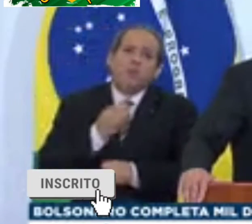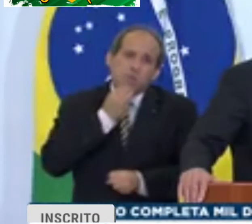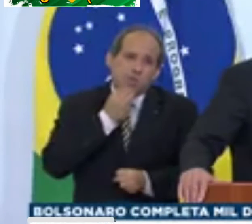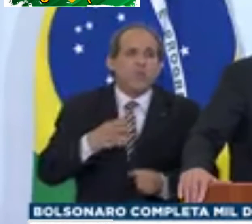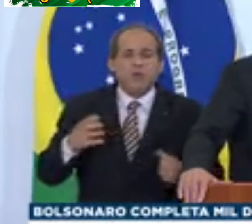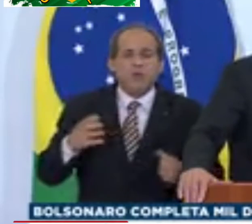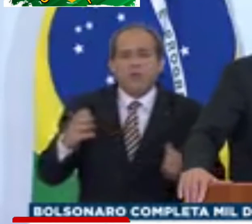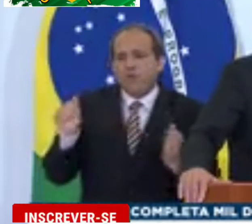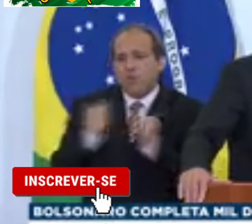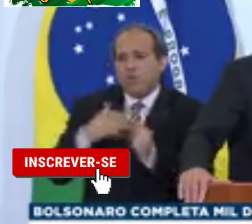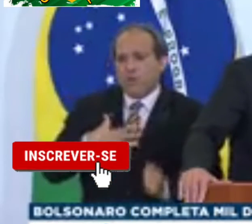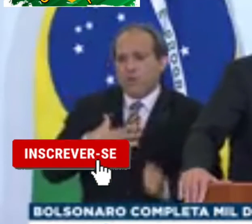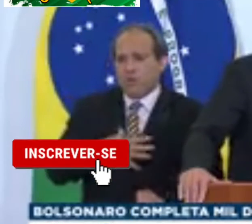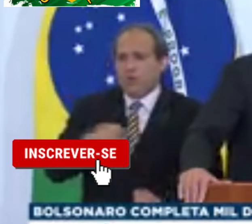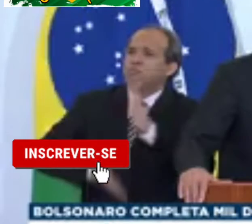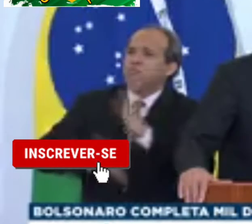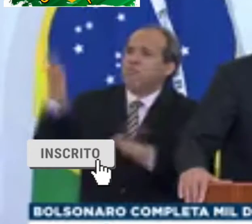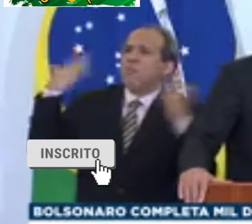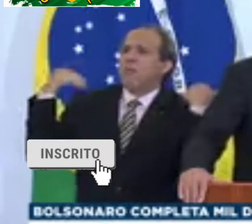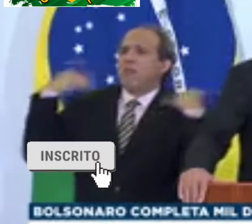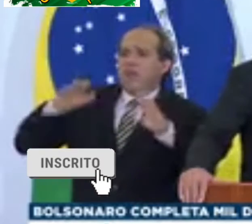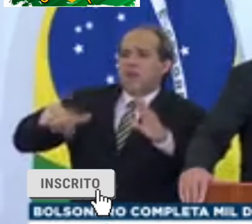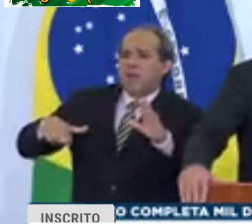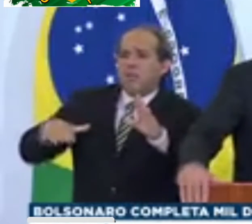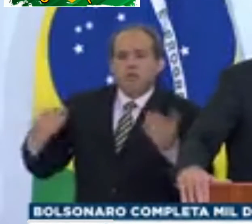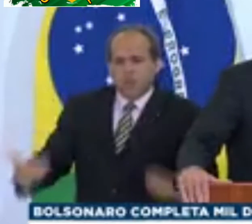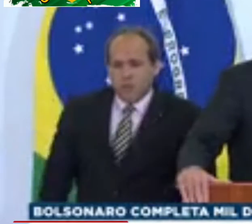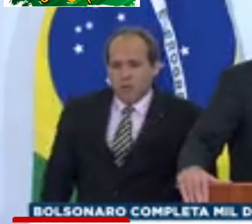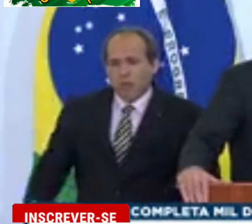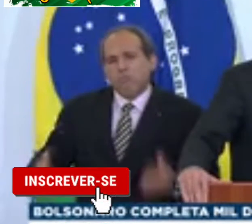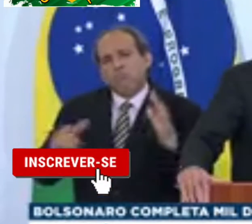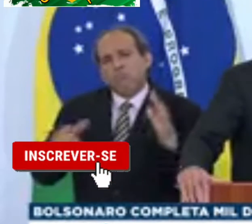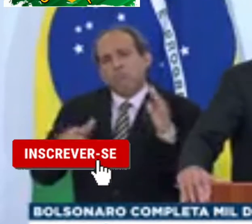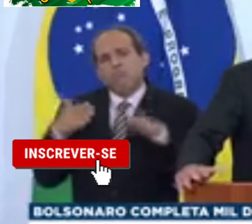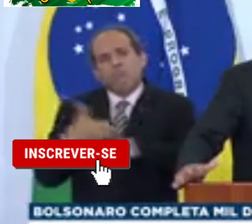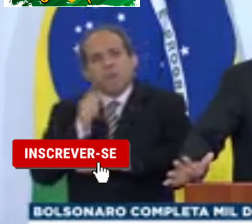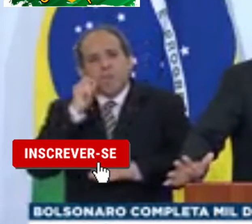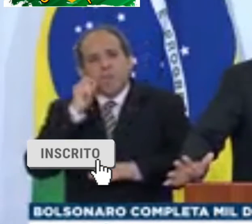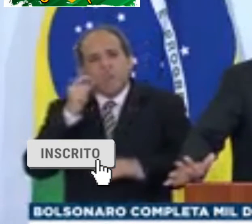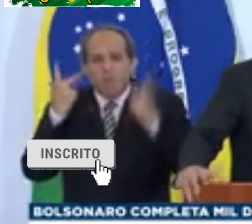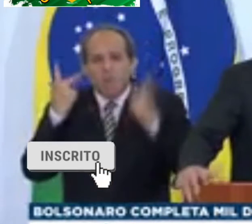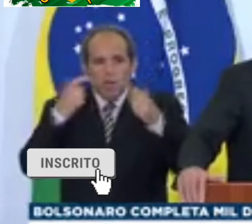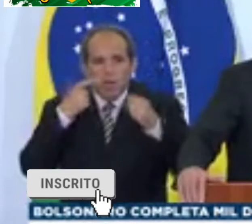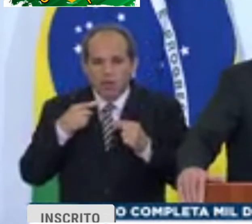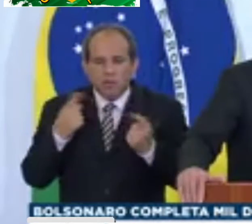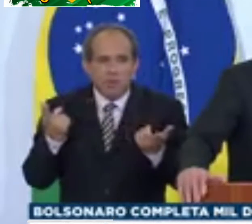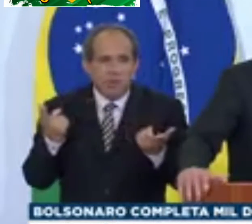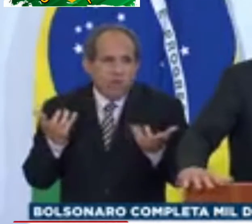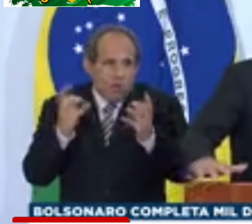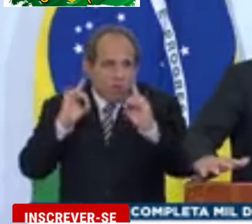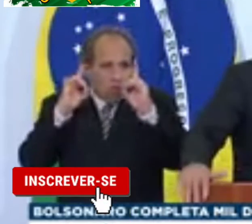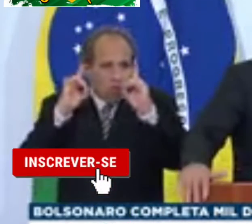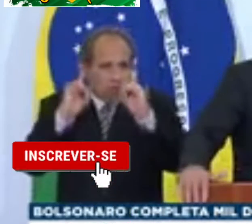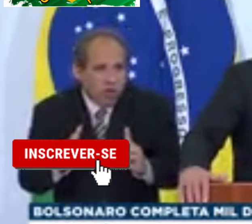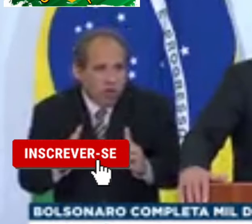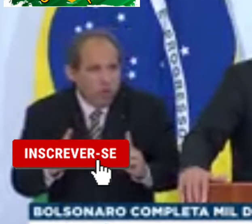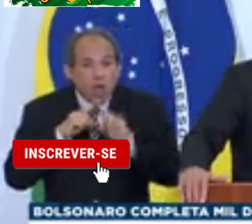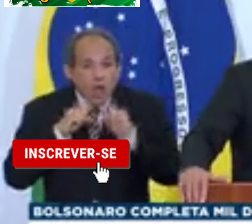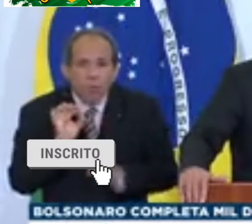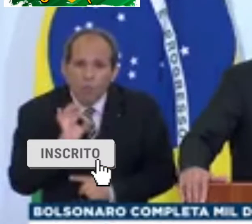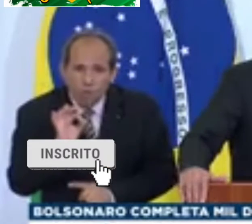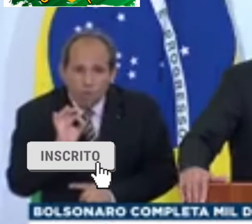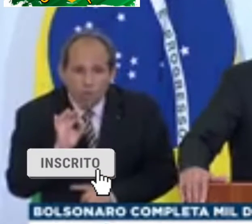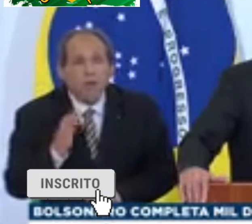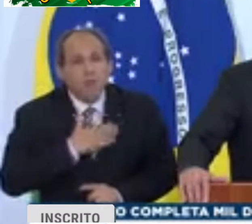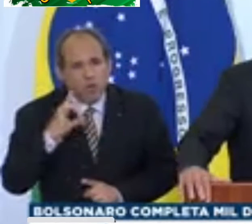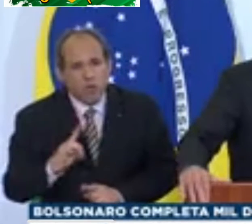minha filha de 8 anos e passear na praia da Barra da Tijuca, ou ir na padaria tranquilo. Perdi esse direito? Estou reclamando? Não.